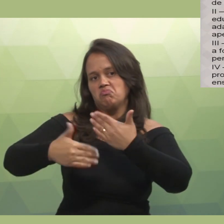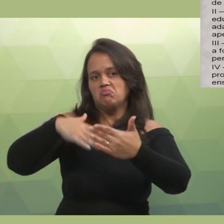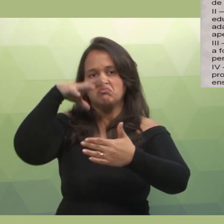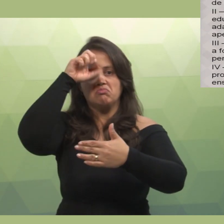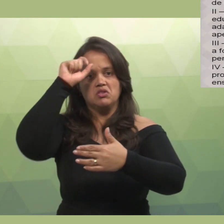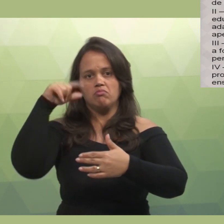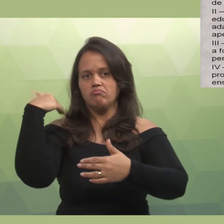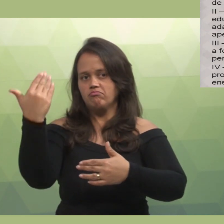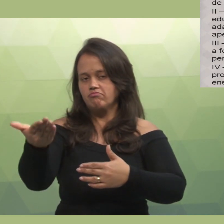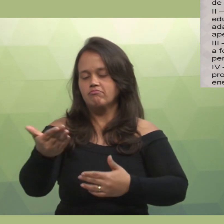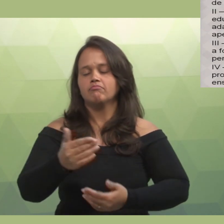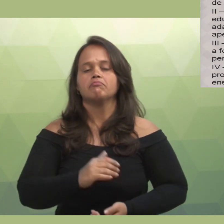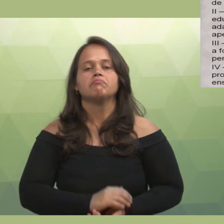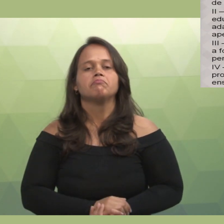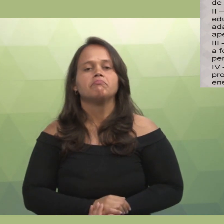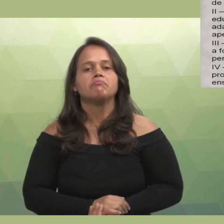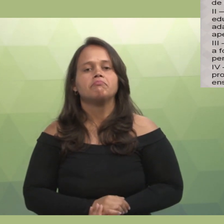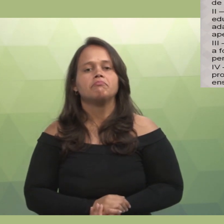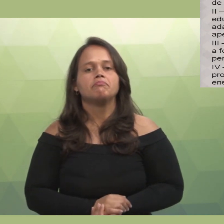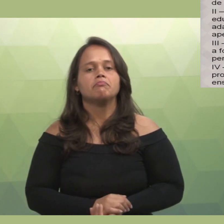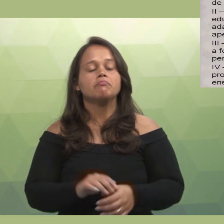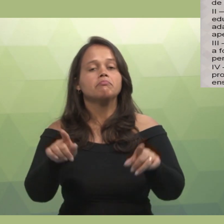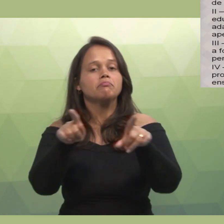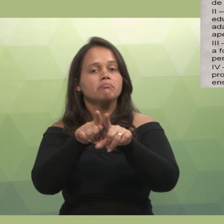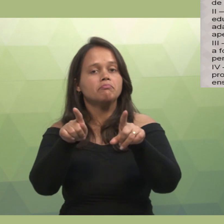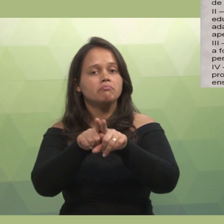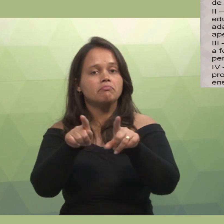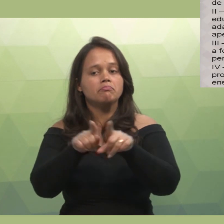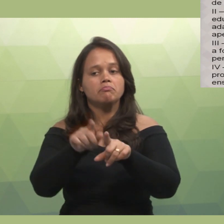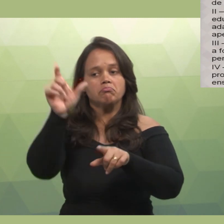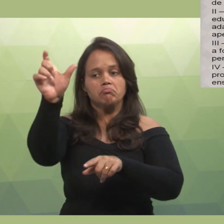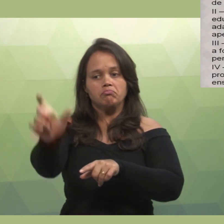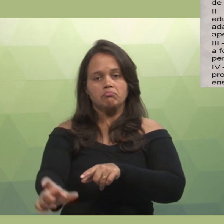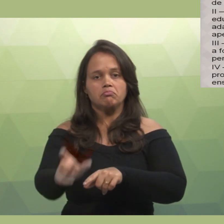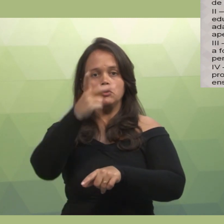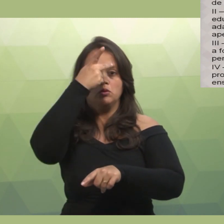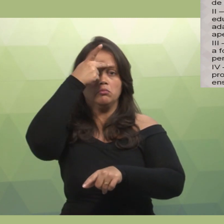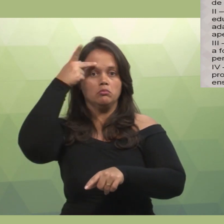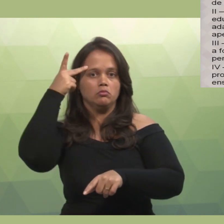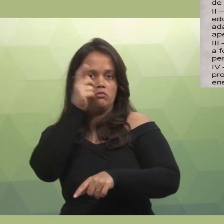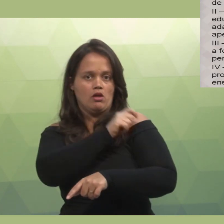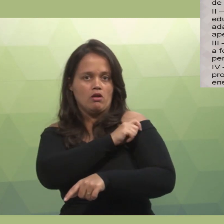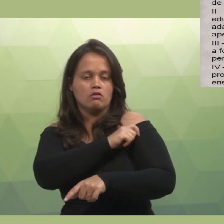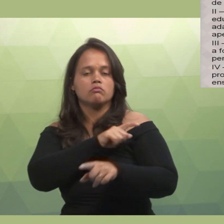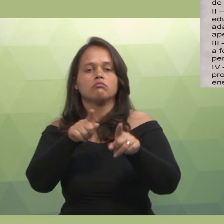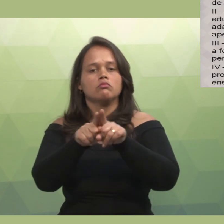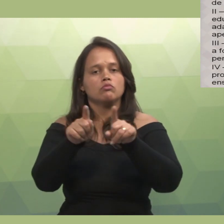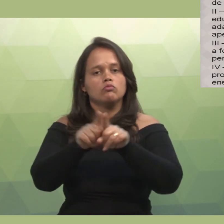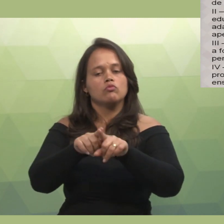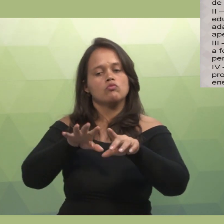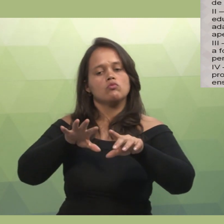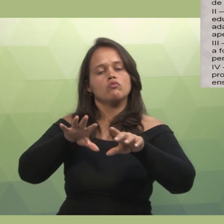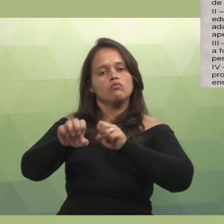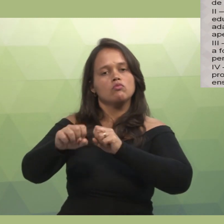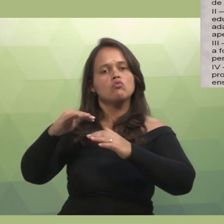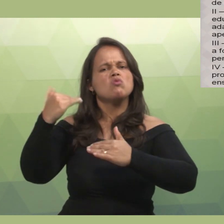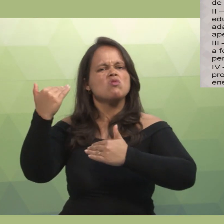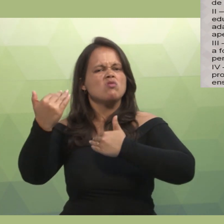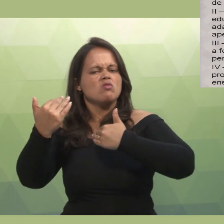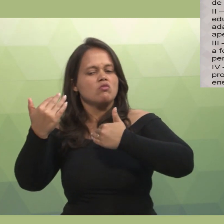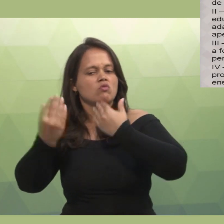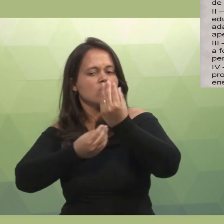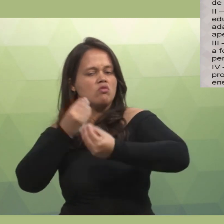o aprimoramento do educando como pessoa humana, incluindo a formação ética e o desenvolvimento da